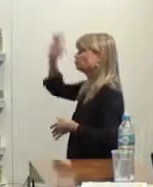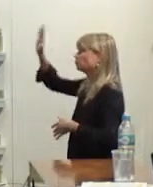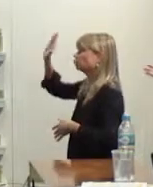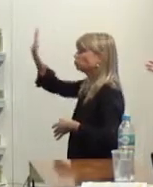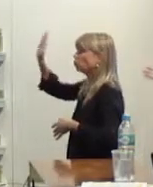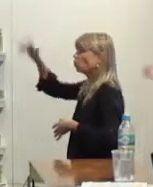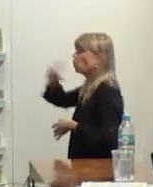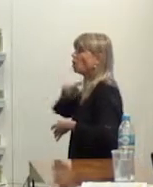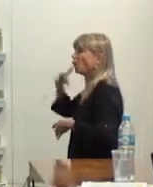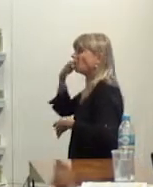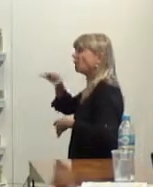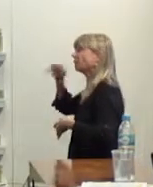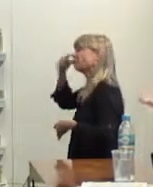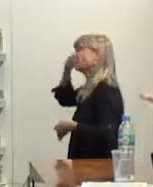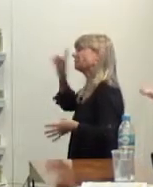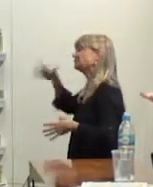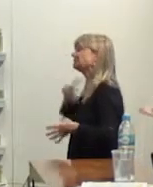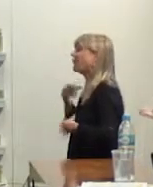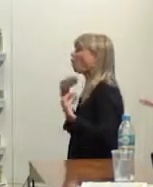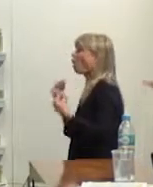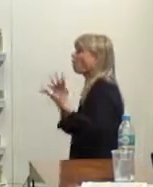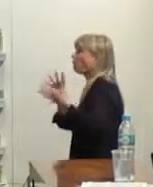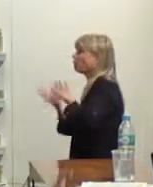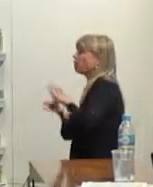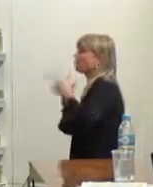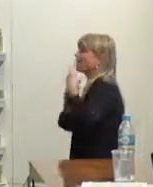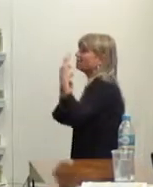una movilidad sustentable.